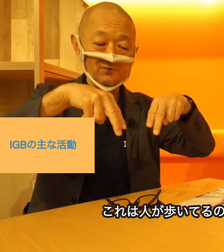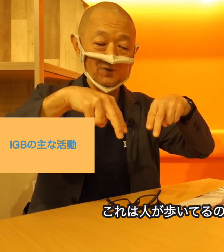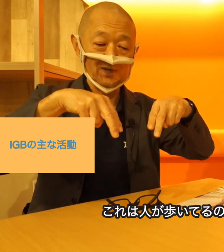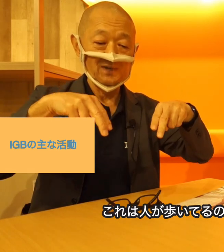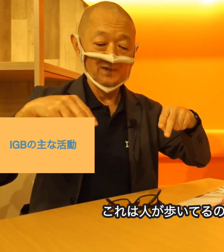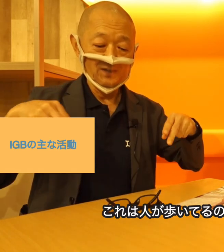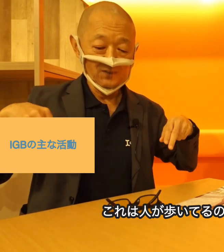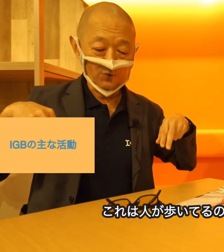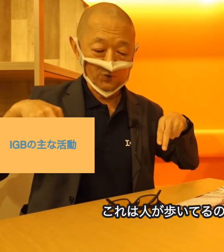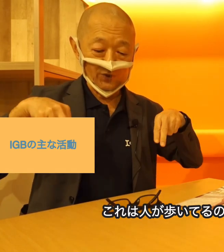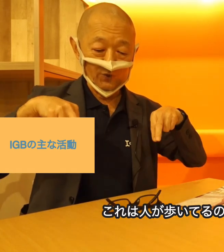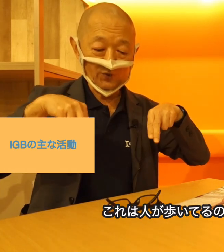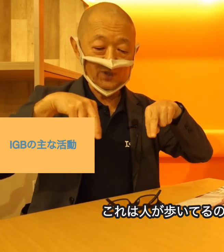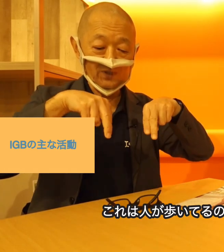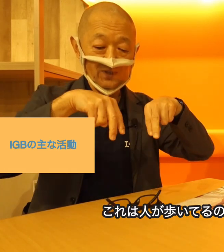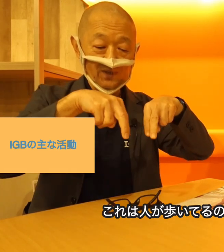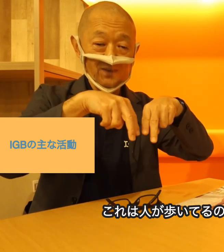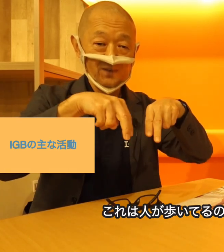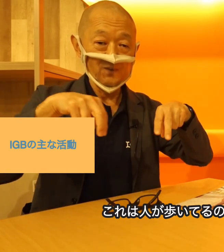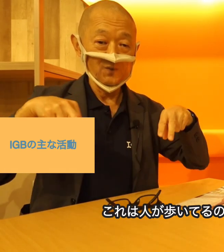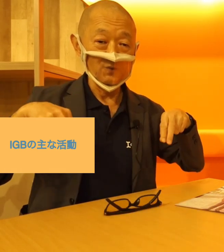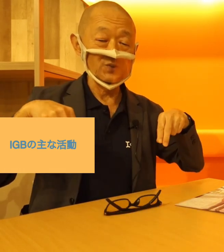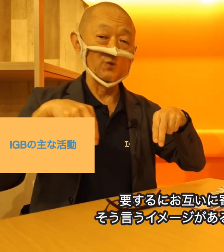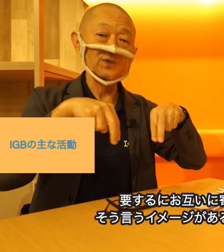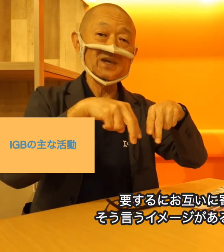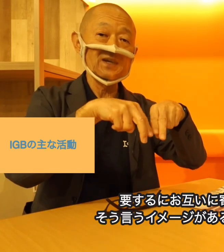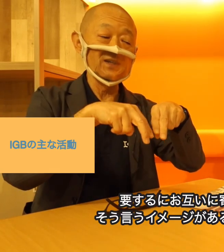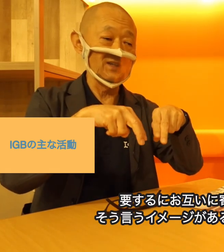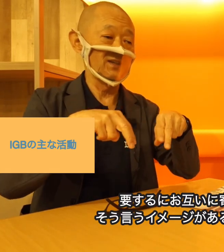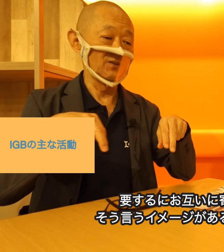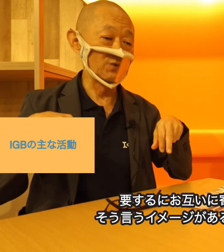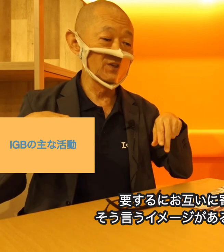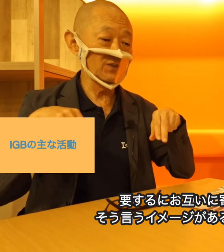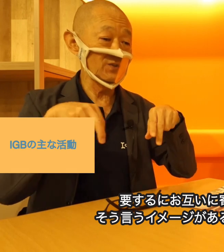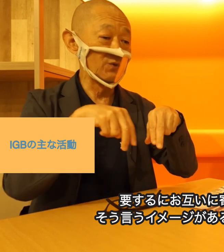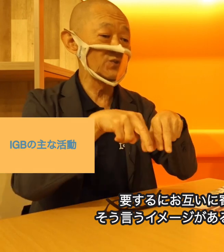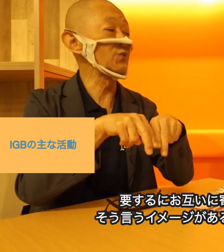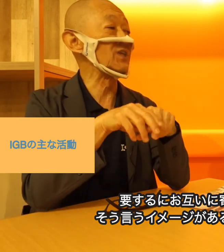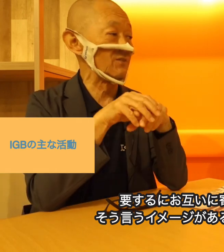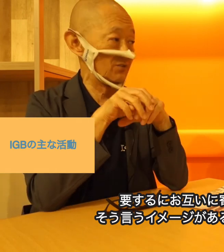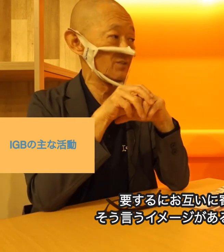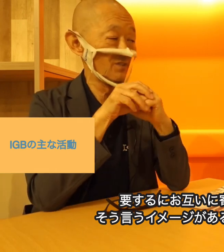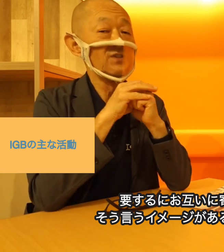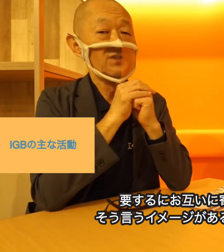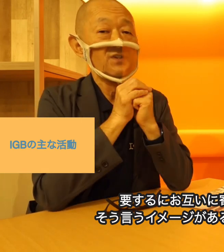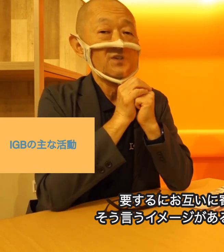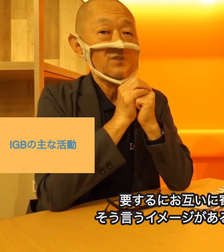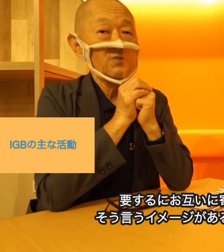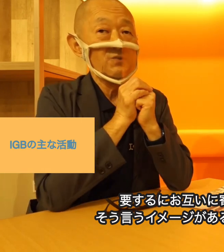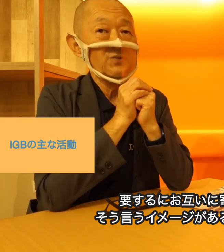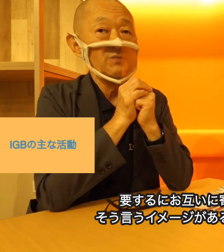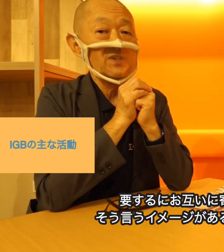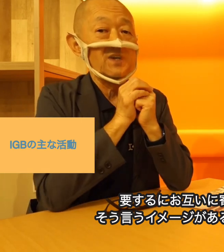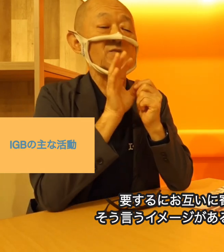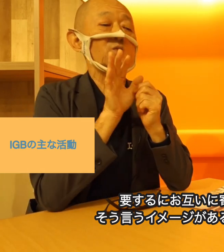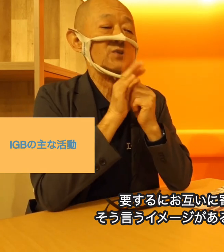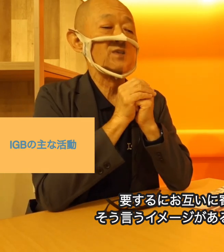のが徐々に寄っていって、要するにお互いに寄り添っていく、そういうイメージがあると思うんですけども